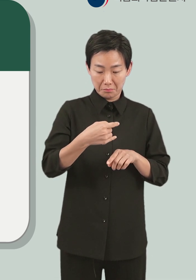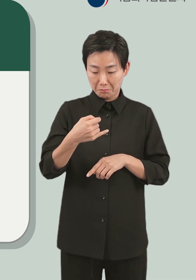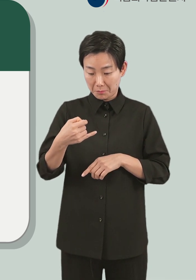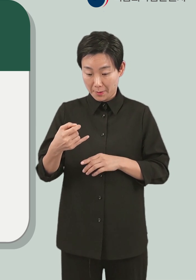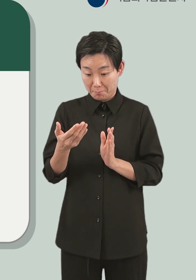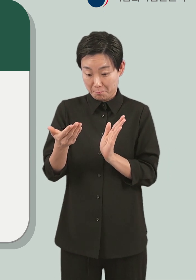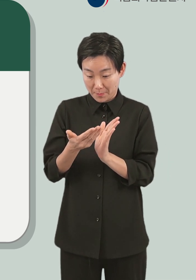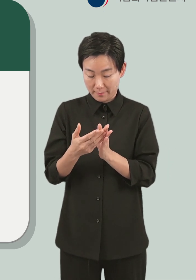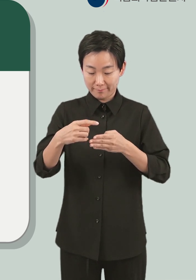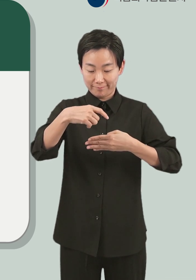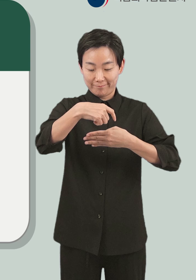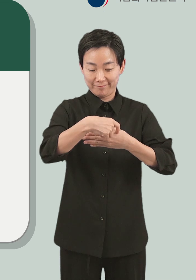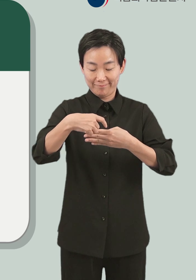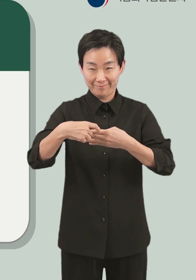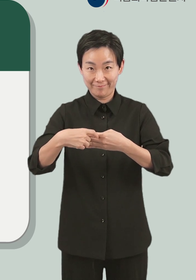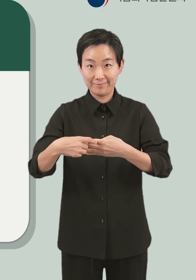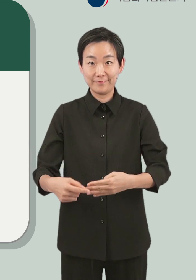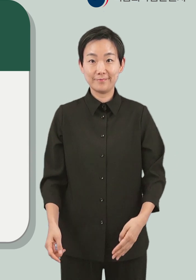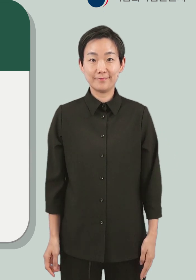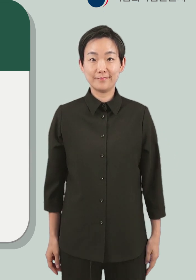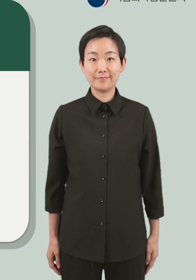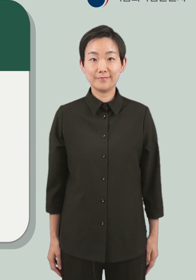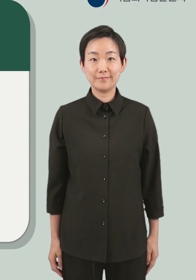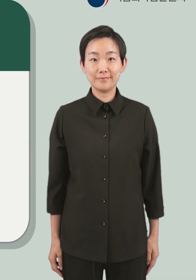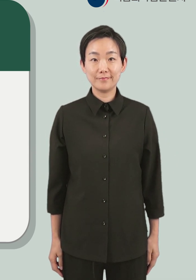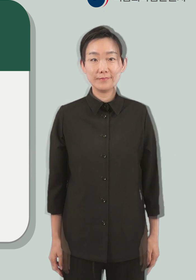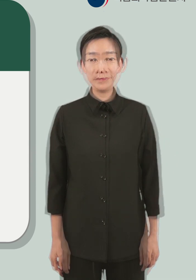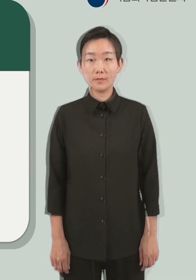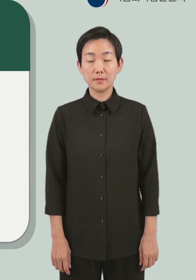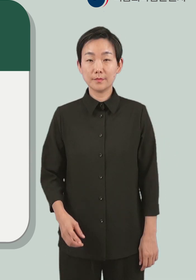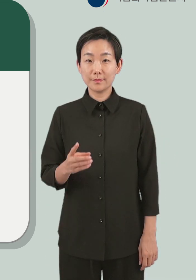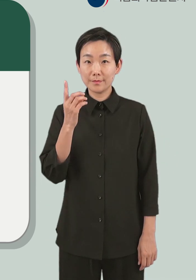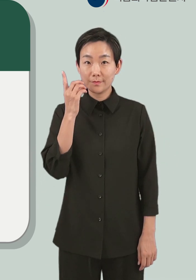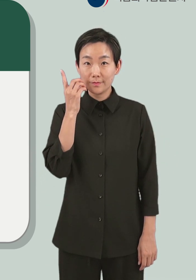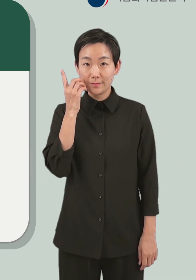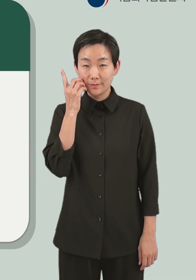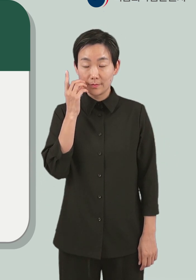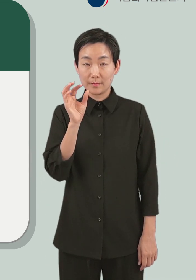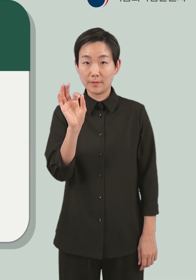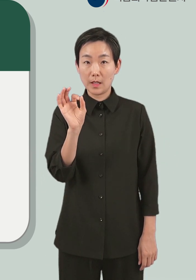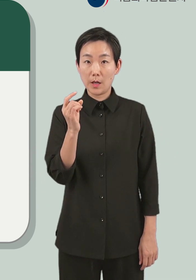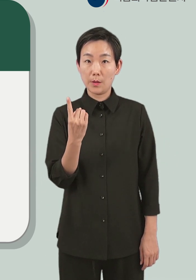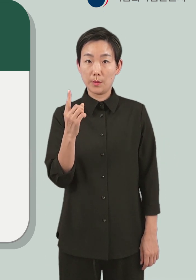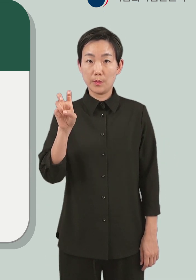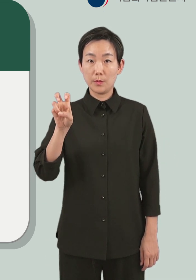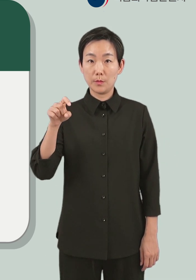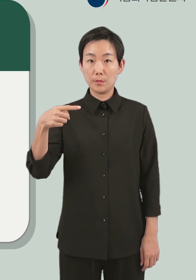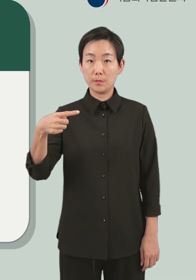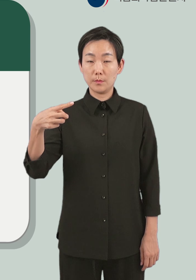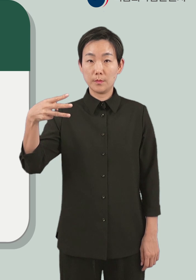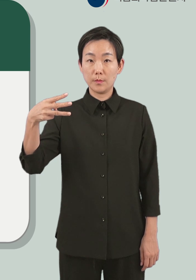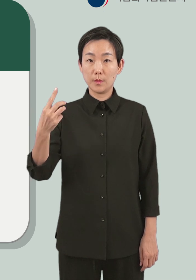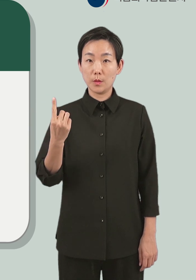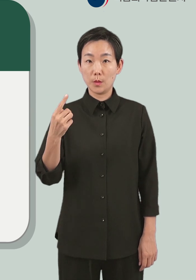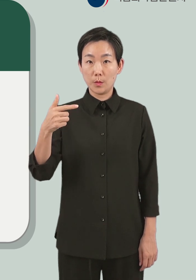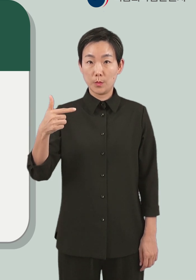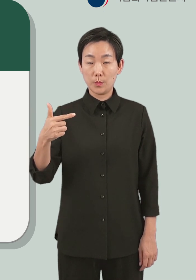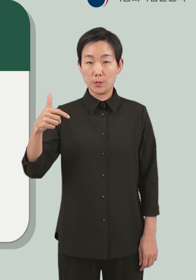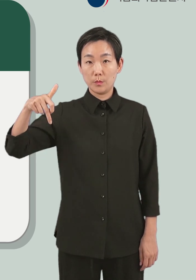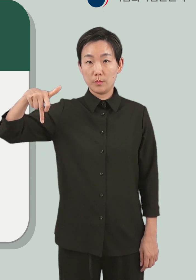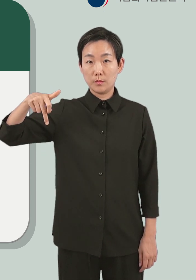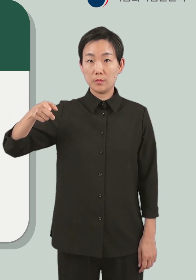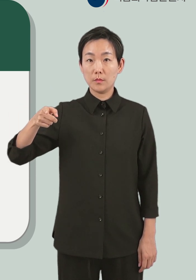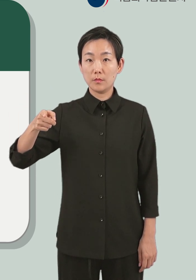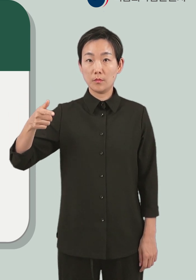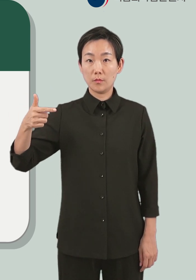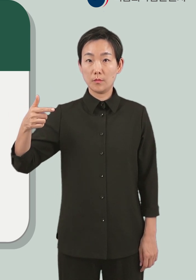배터리를 올바른 방향에 맞춰 넣습니다. 스마트폰에서 오므론 커넥트 어플을 검색하여 설치합니다. 오므론 커넥트 어플